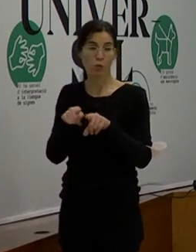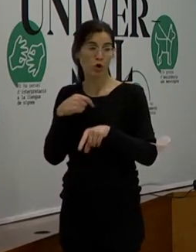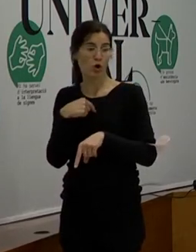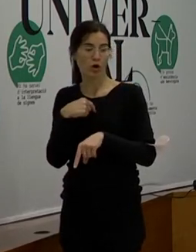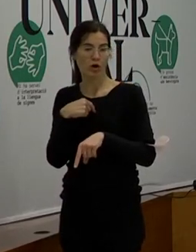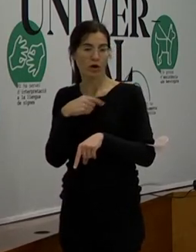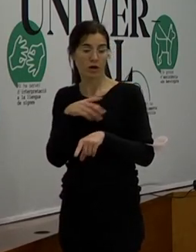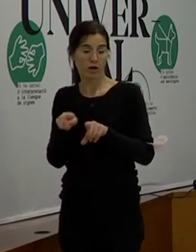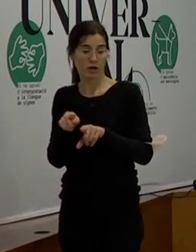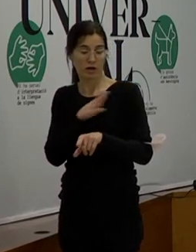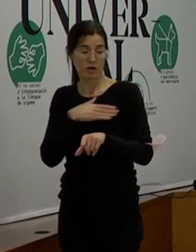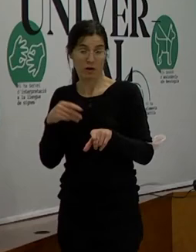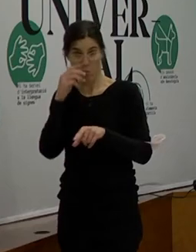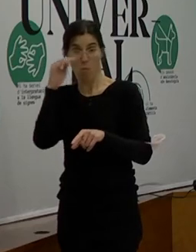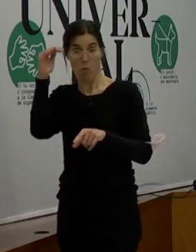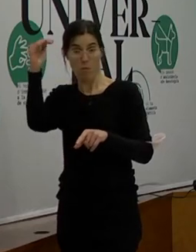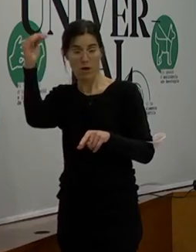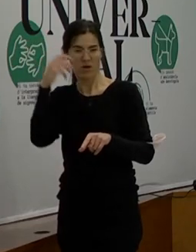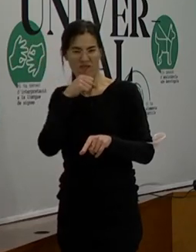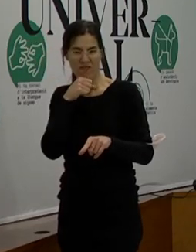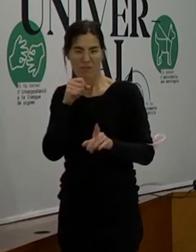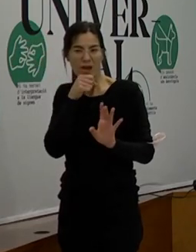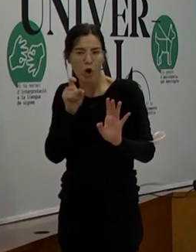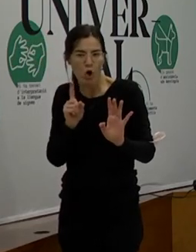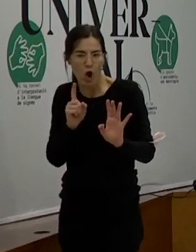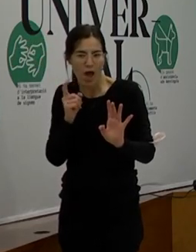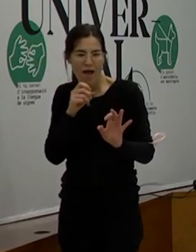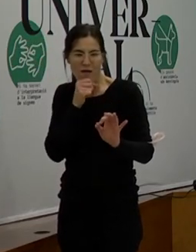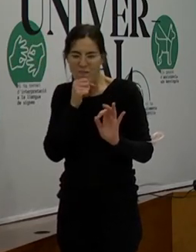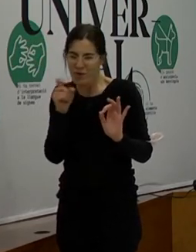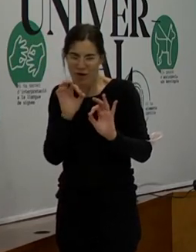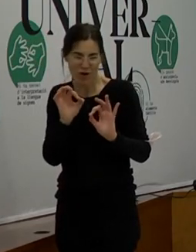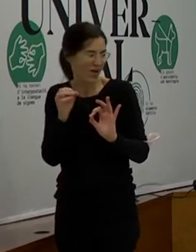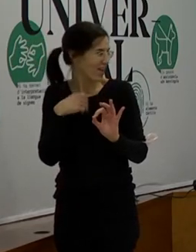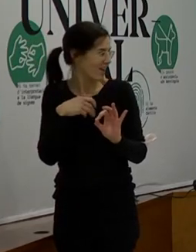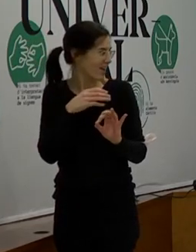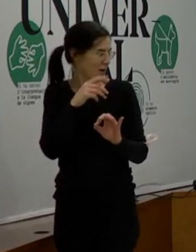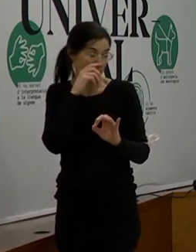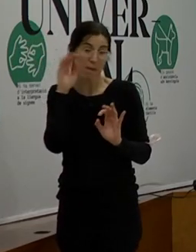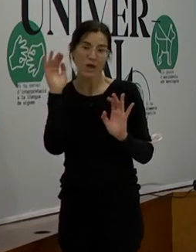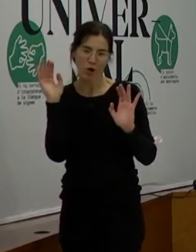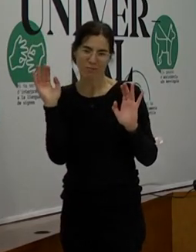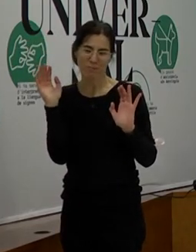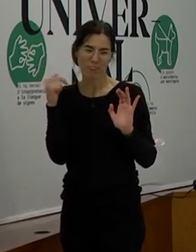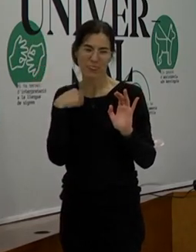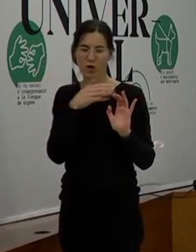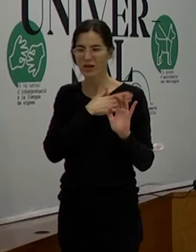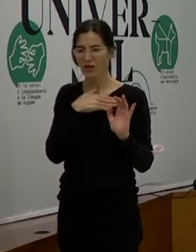Jo vull ser gran, molt gran, viejo no, ni anciano ni en coña. Jo vull